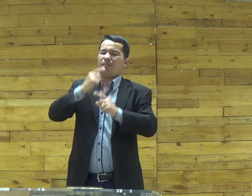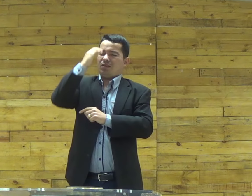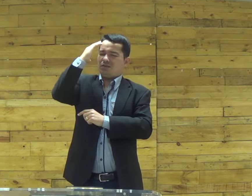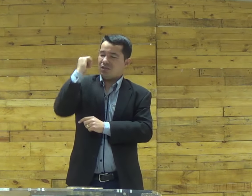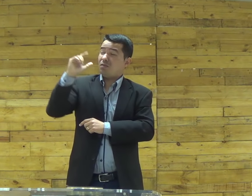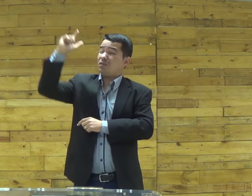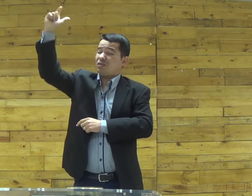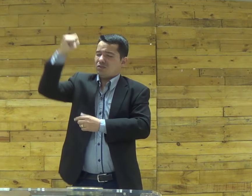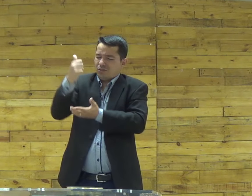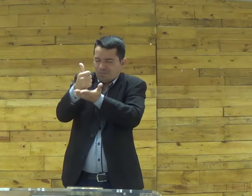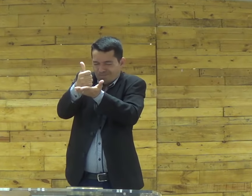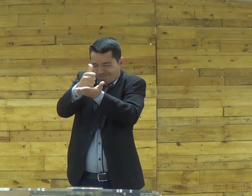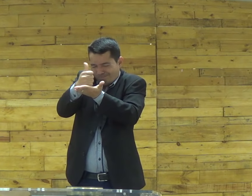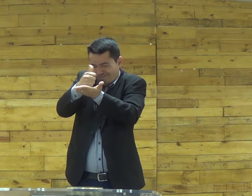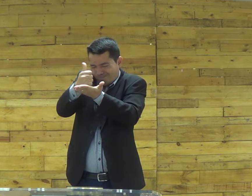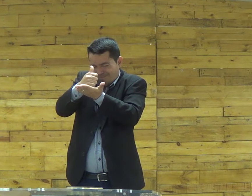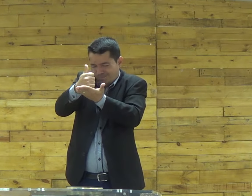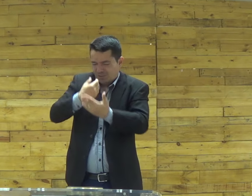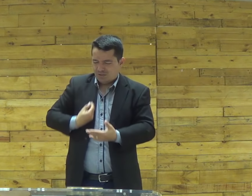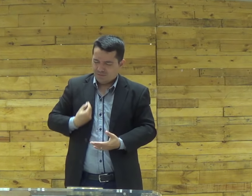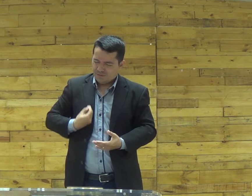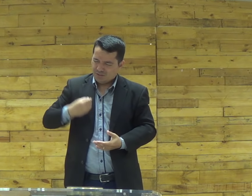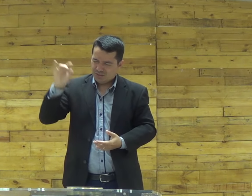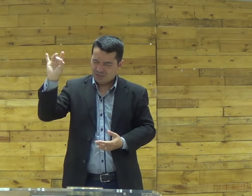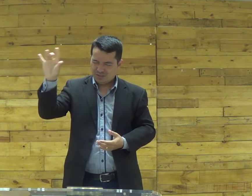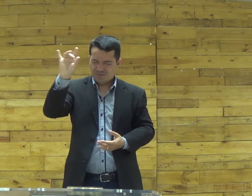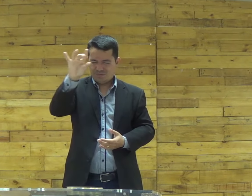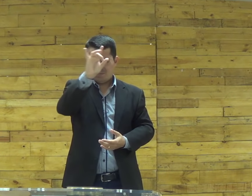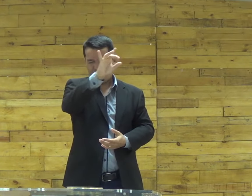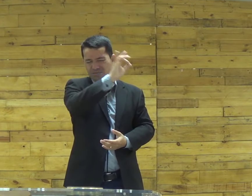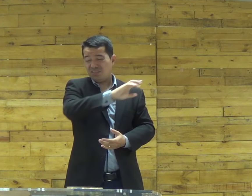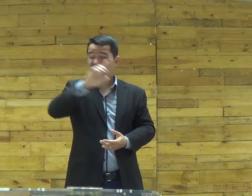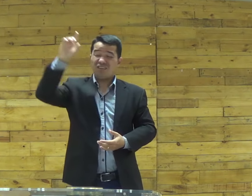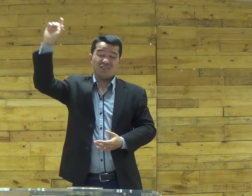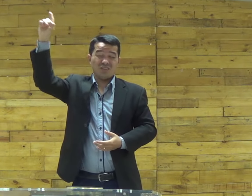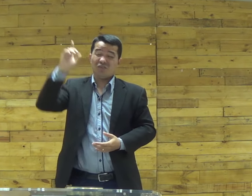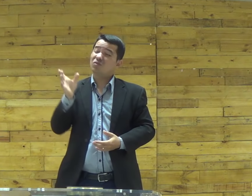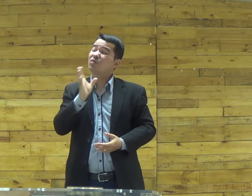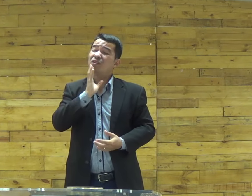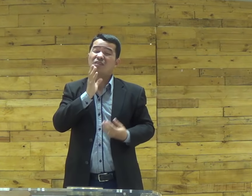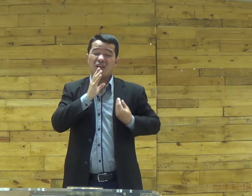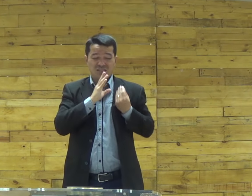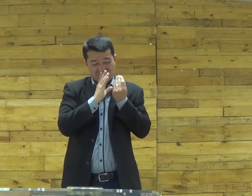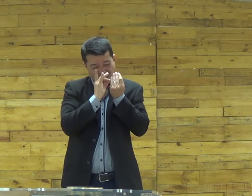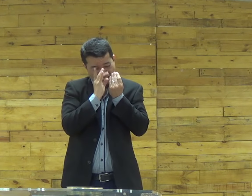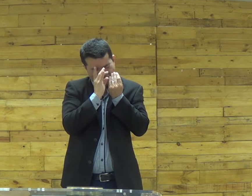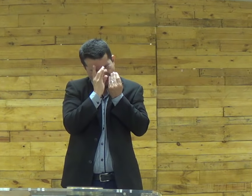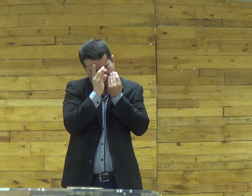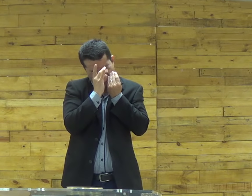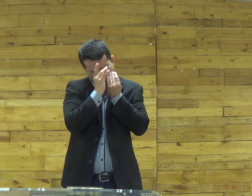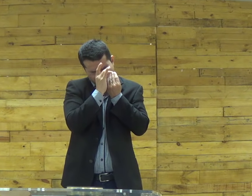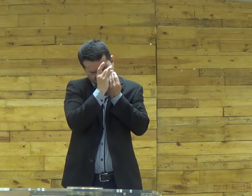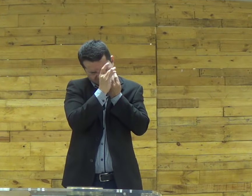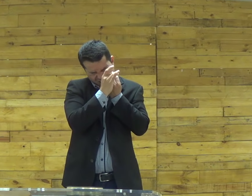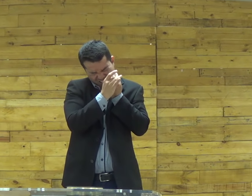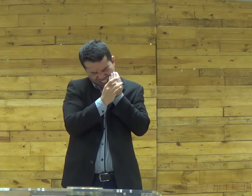sintam paz porque eles sabem que o Senhor tem o controle de cada vida. O Senhor conhece todos os